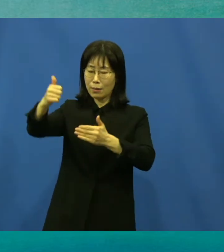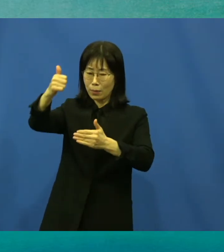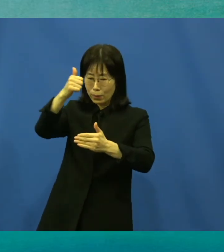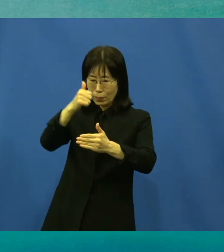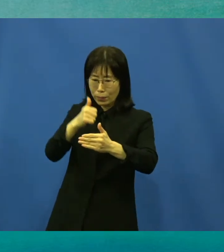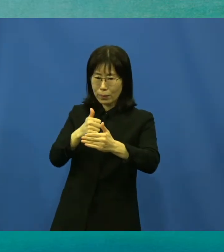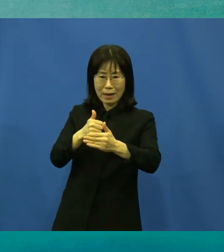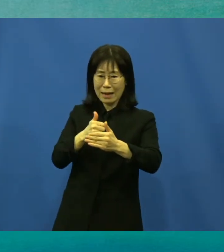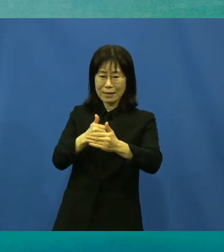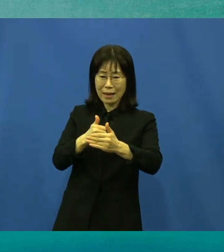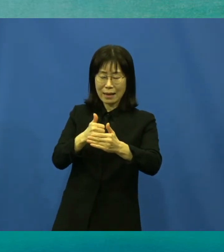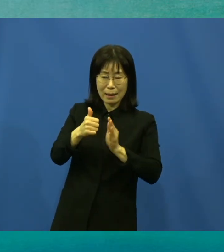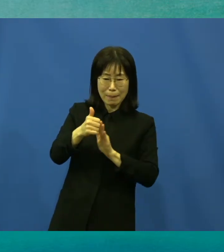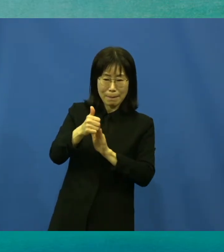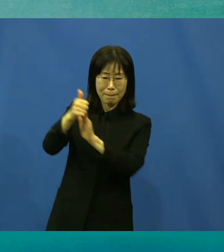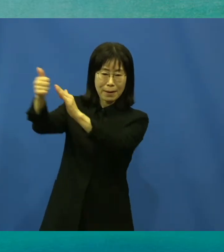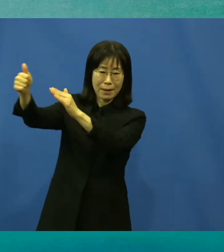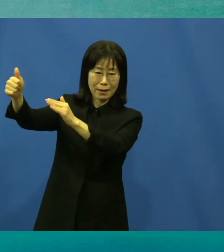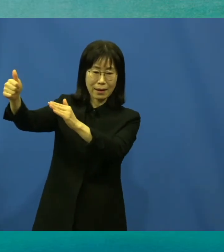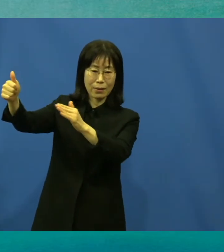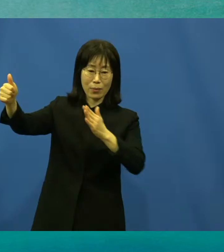찾아옵니다. 자기도취.